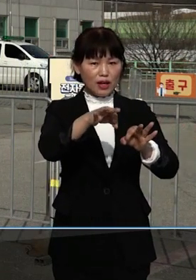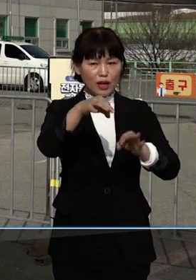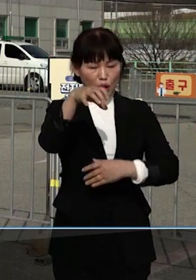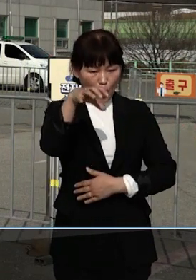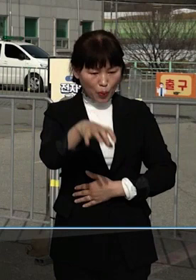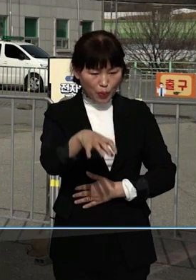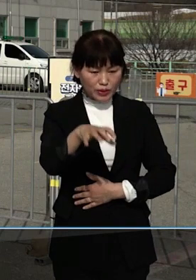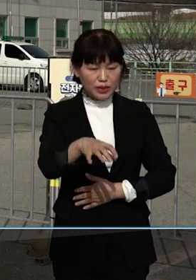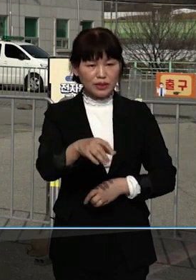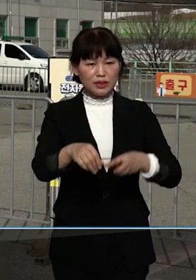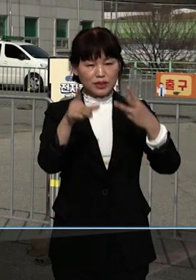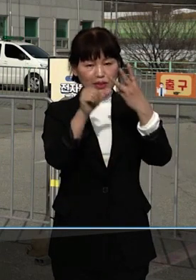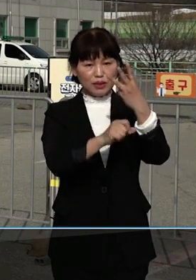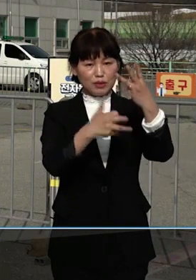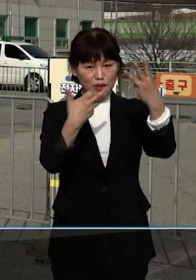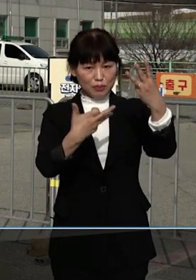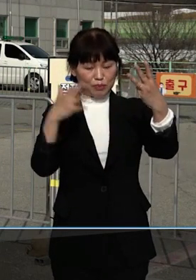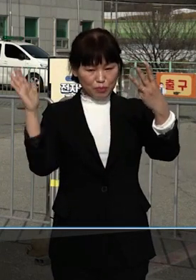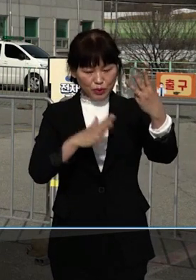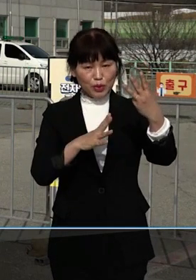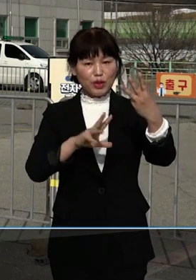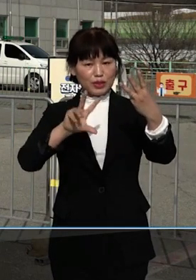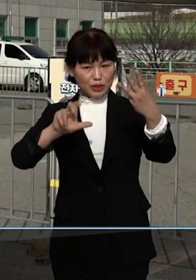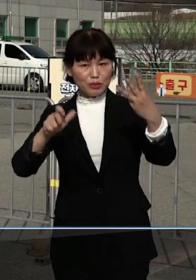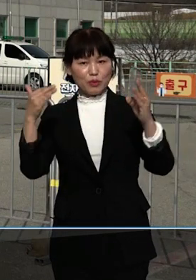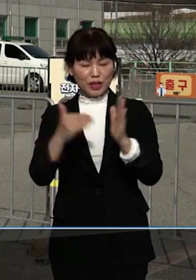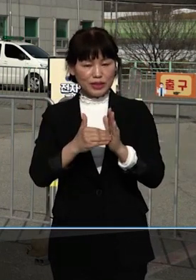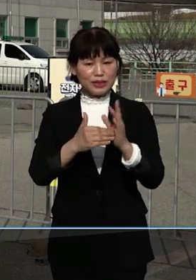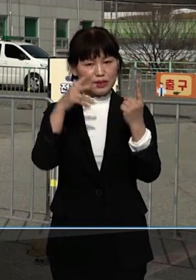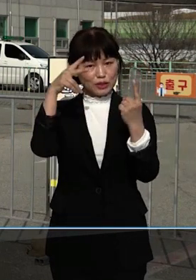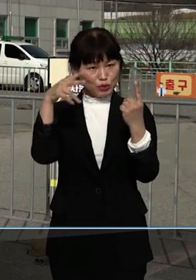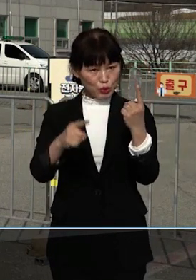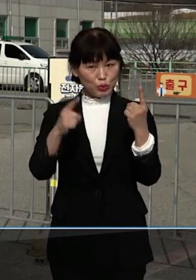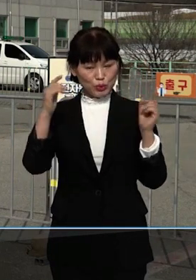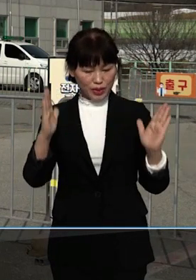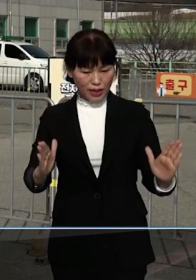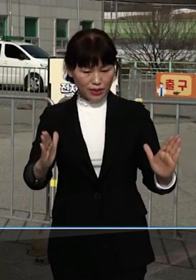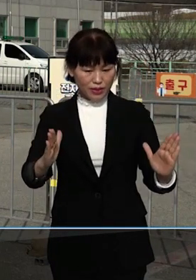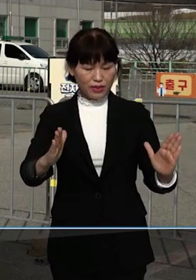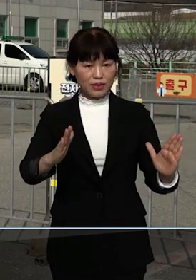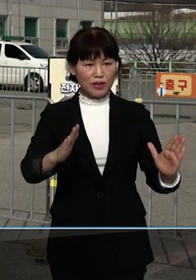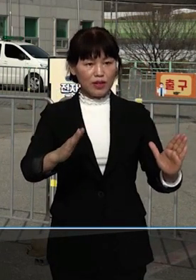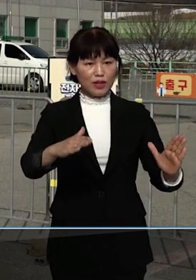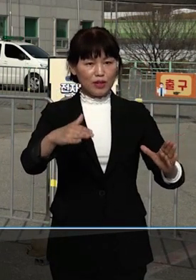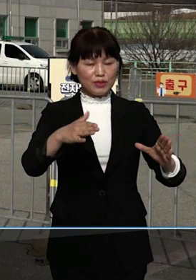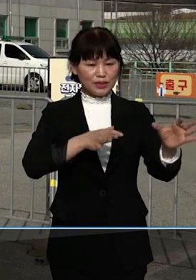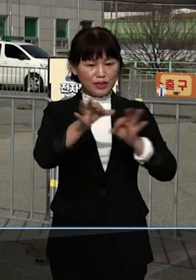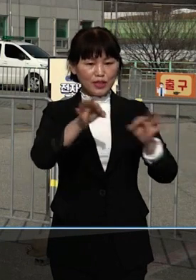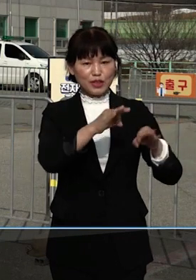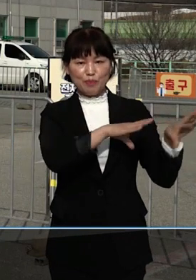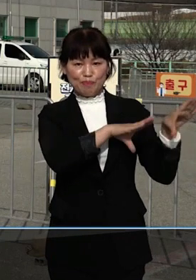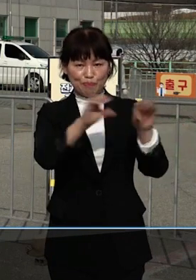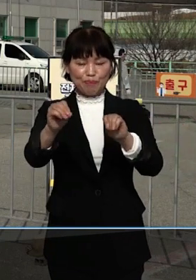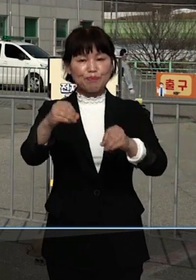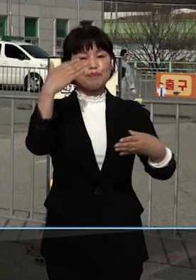18일부터 25일까지 일주일간 자진 휴업하기로